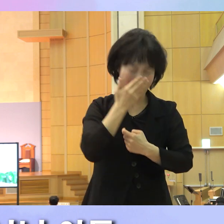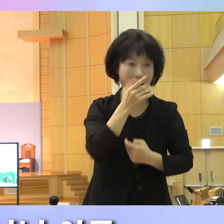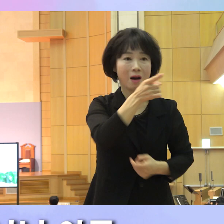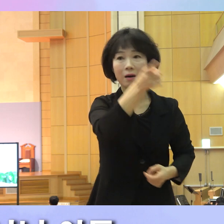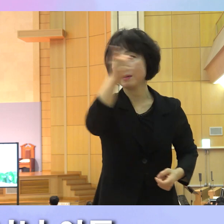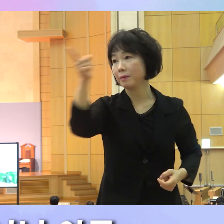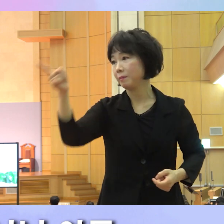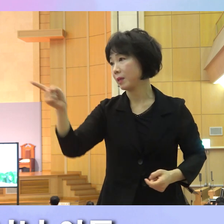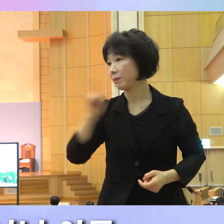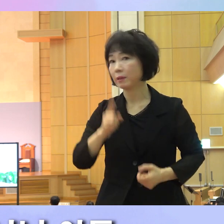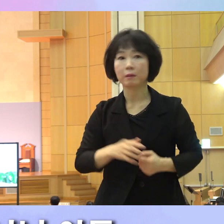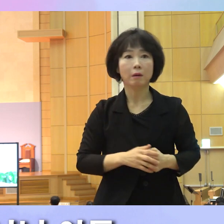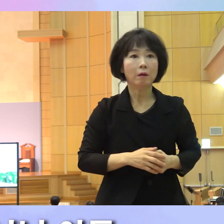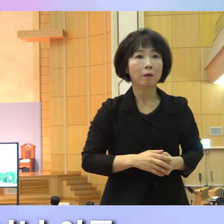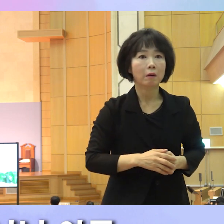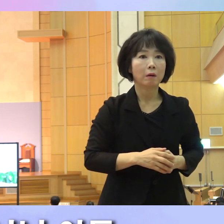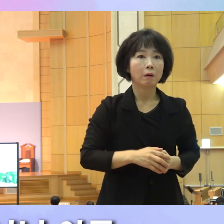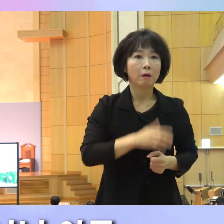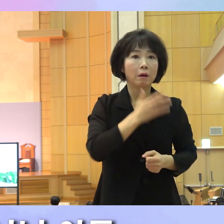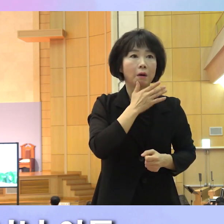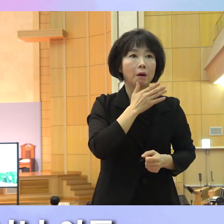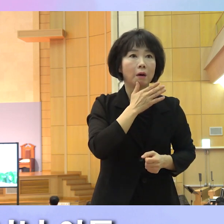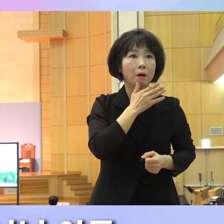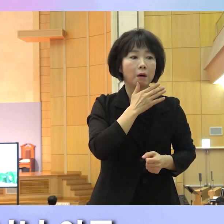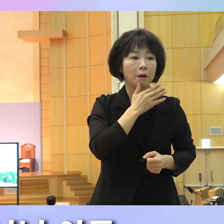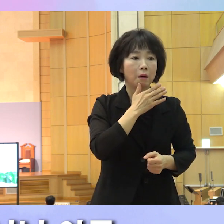예수님의 대답이, 내가,